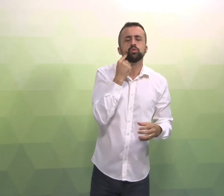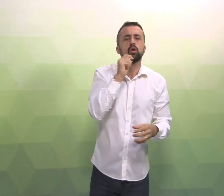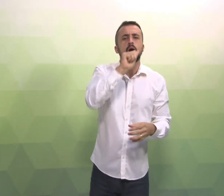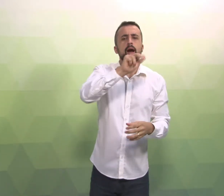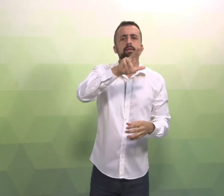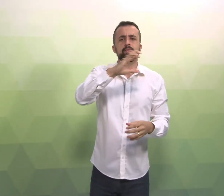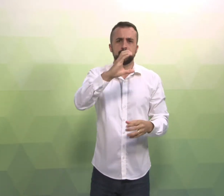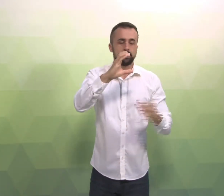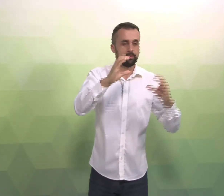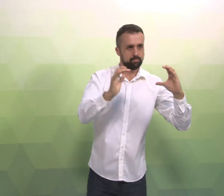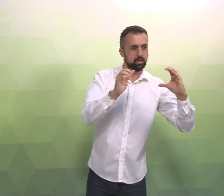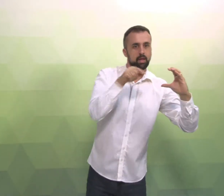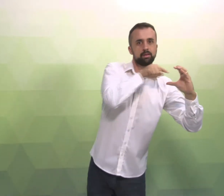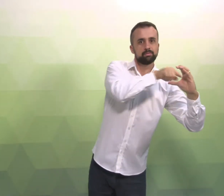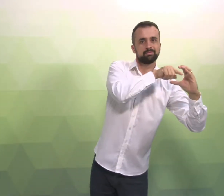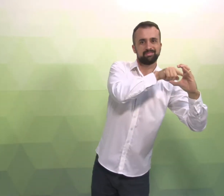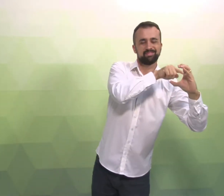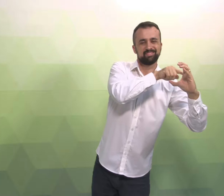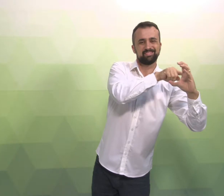e outro grupo com AVC do lado esquerdo.